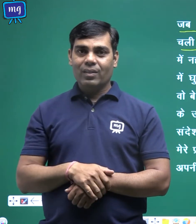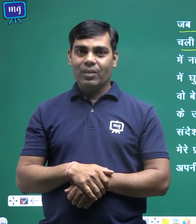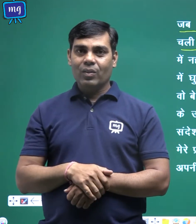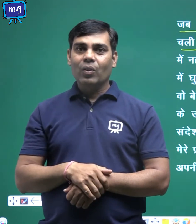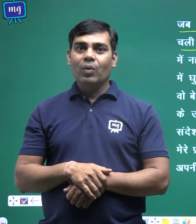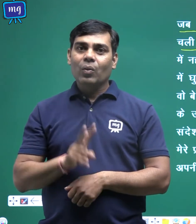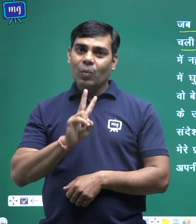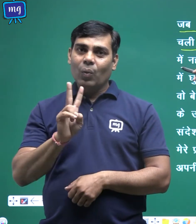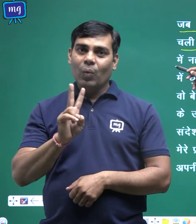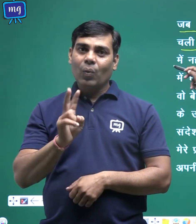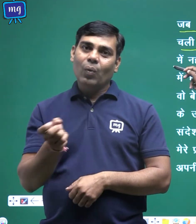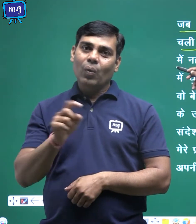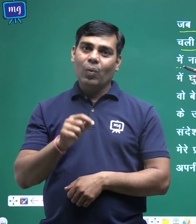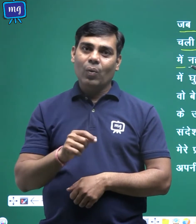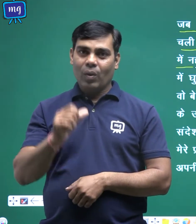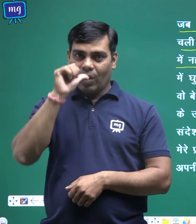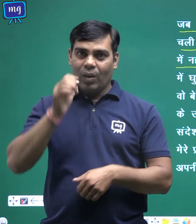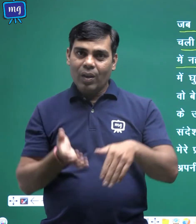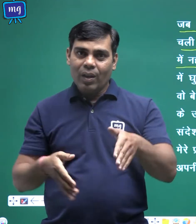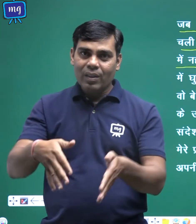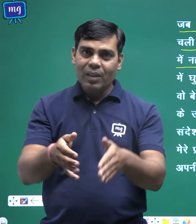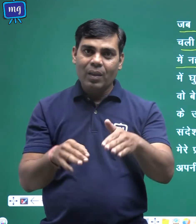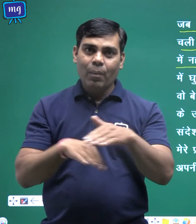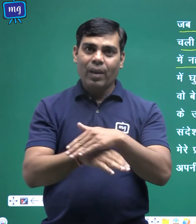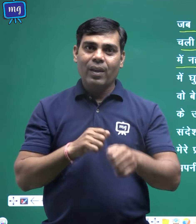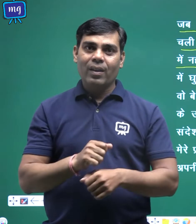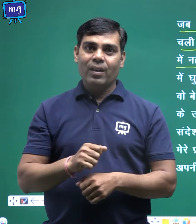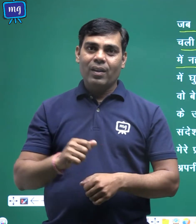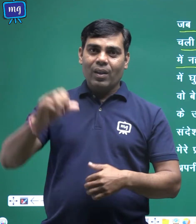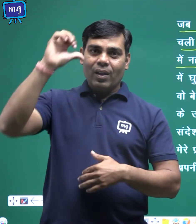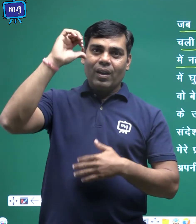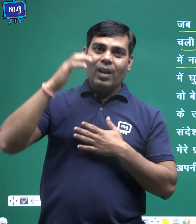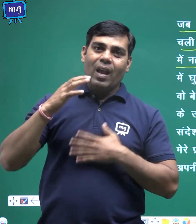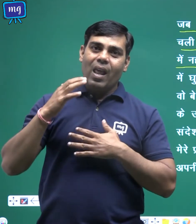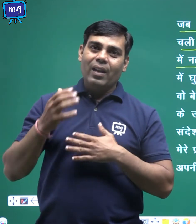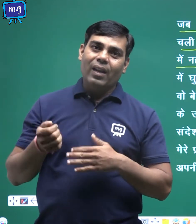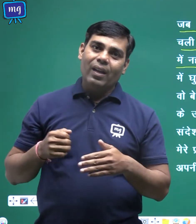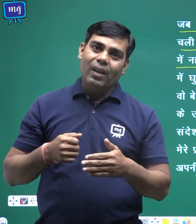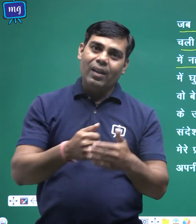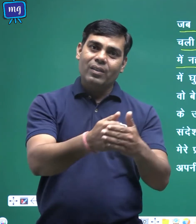दोनों को नदी में नहलाने ले जाओ।